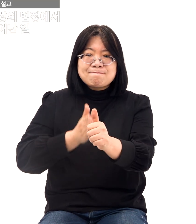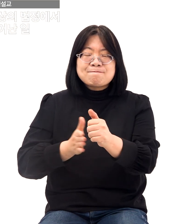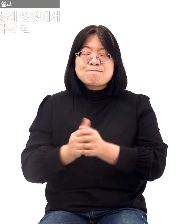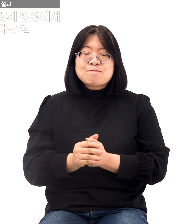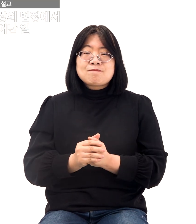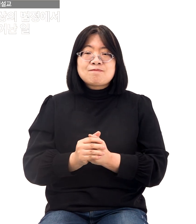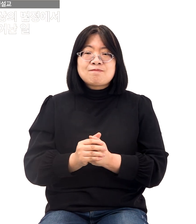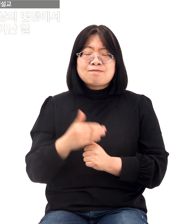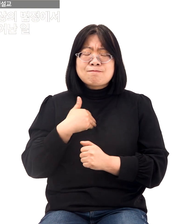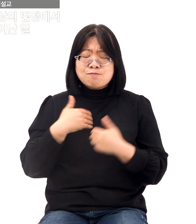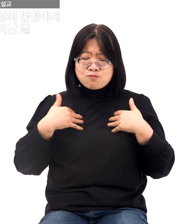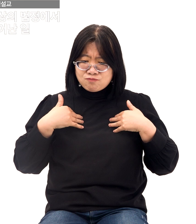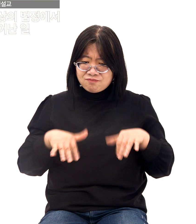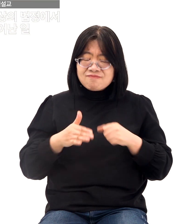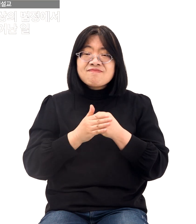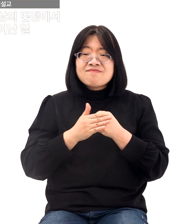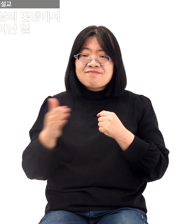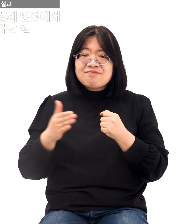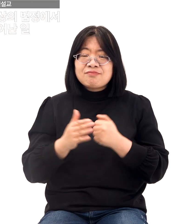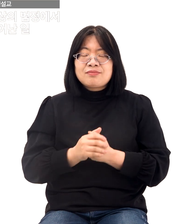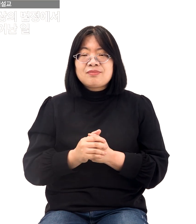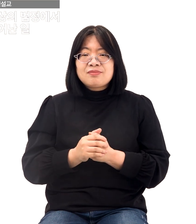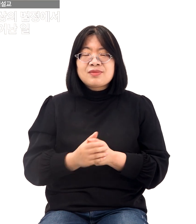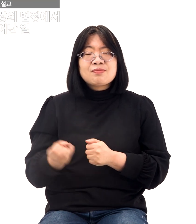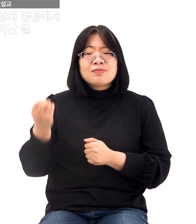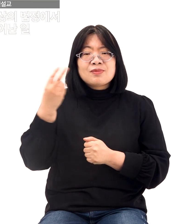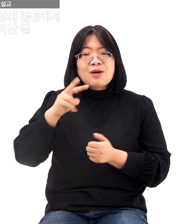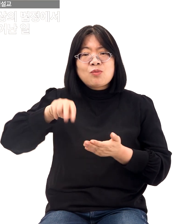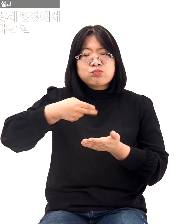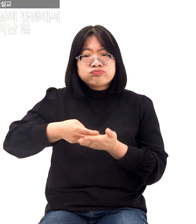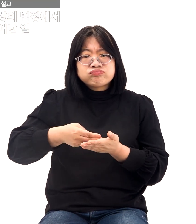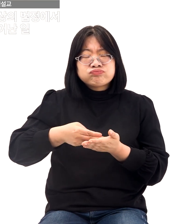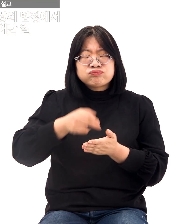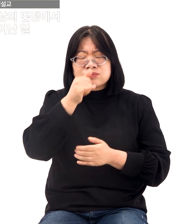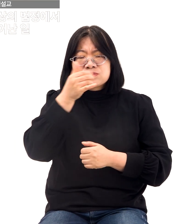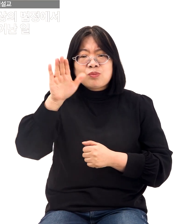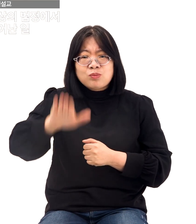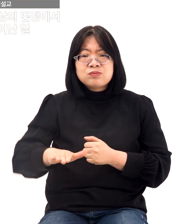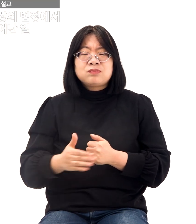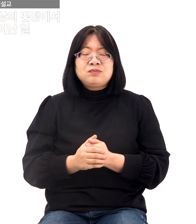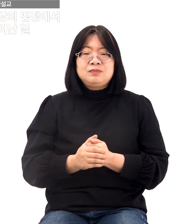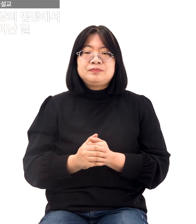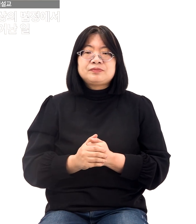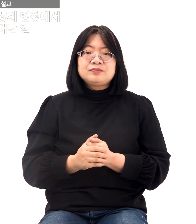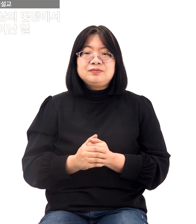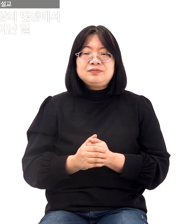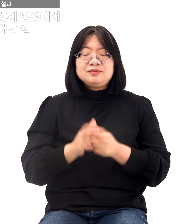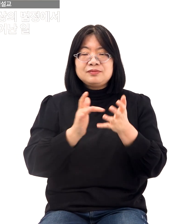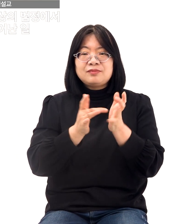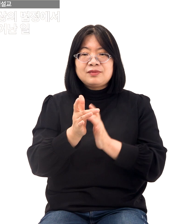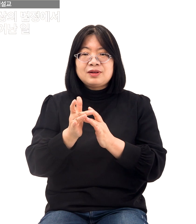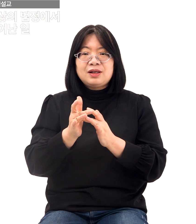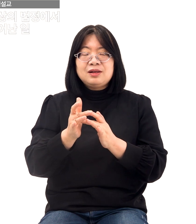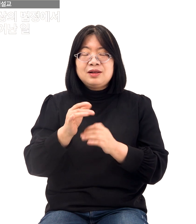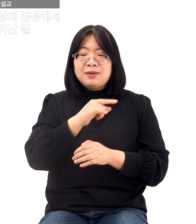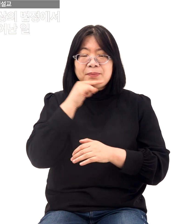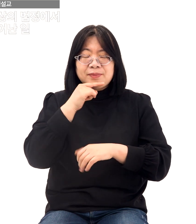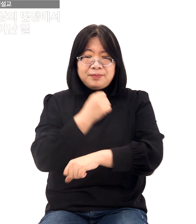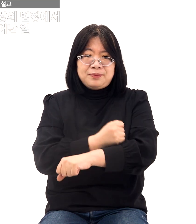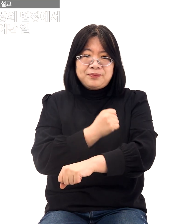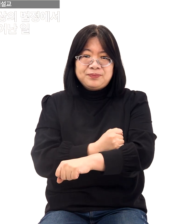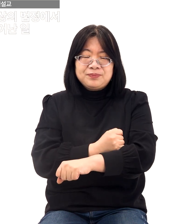내가 연약해서 또 넘어지는 한이 있더라도 예수의 피의